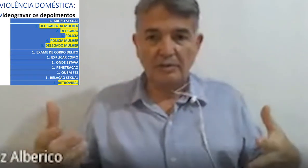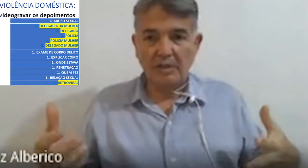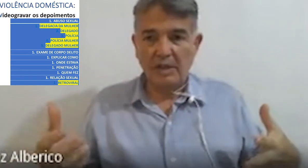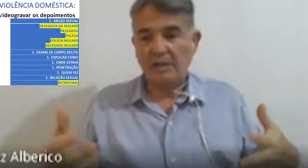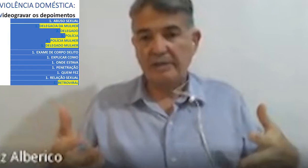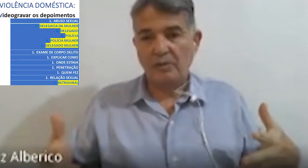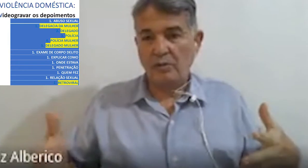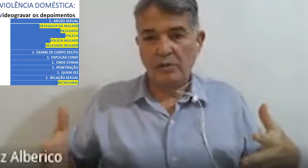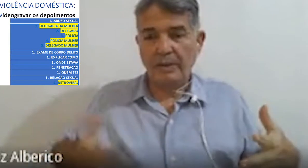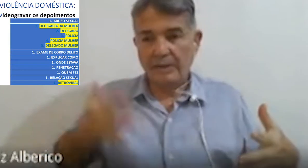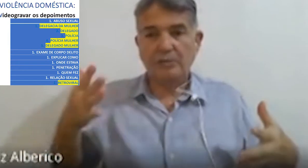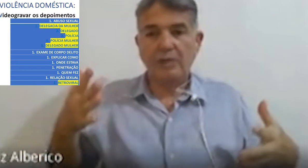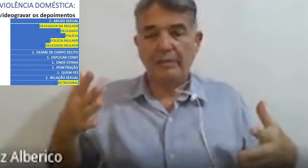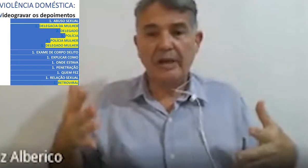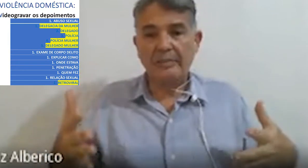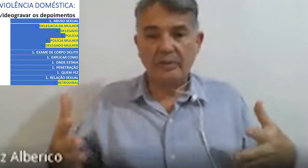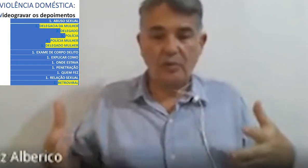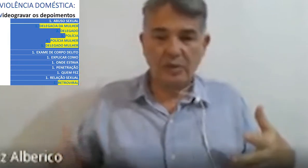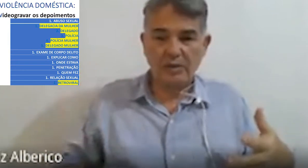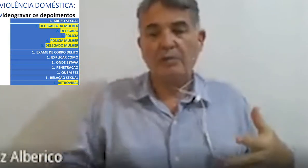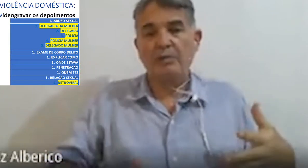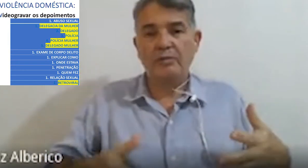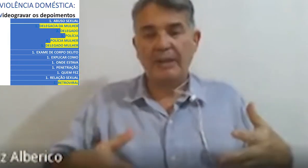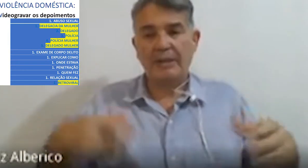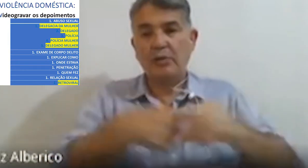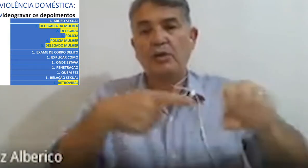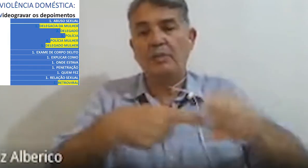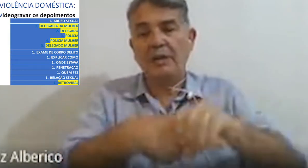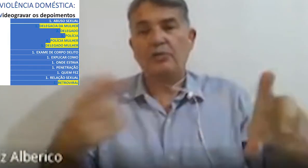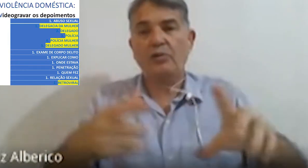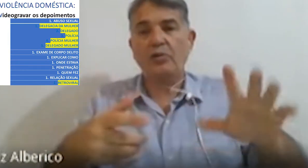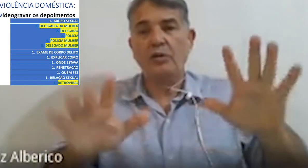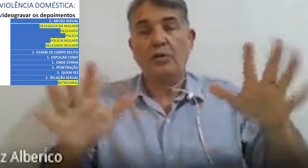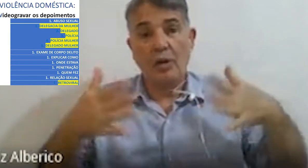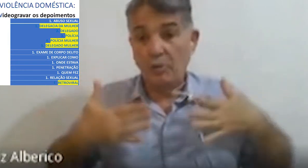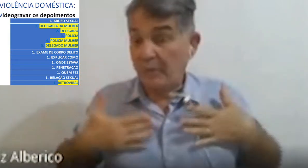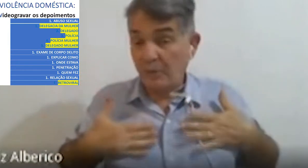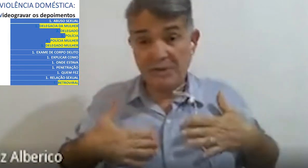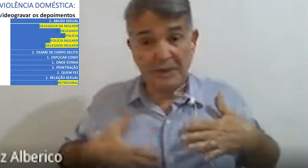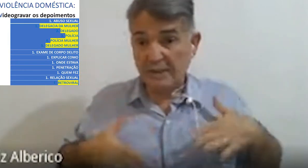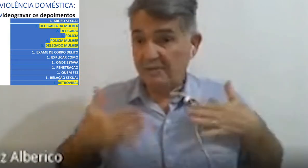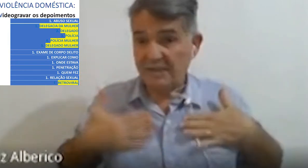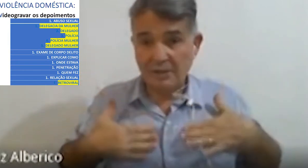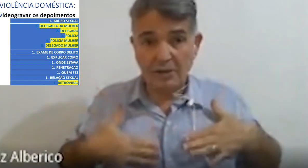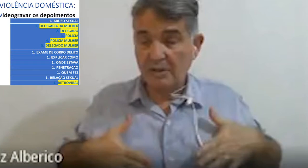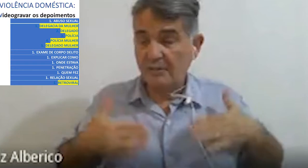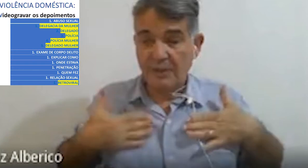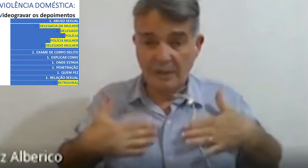né, que bateu na mama, ou que bateu, ou que penetrou, a primeira coisa que a gente tem que fazer, ó,